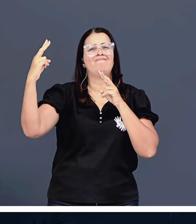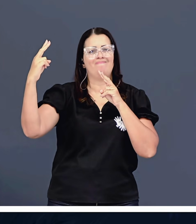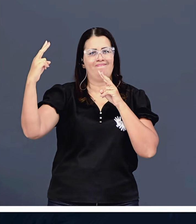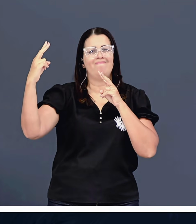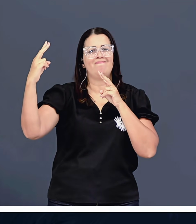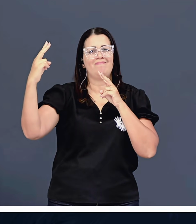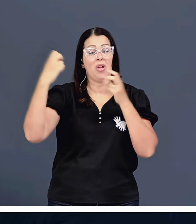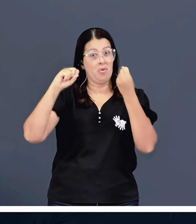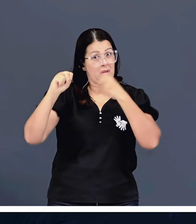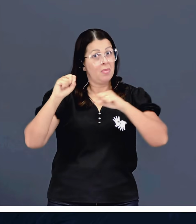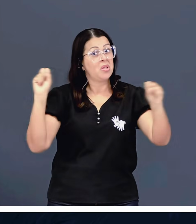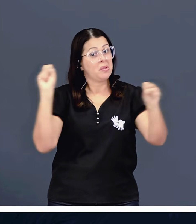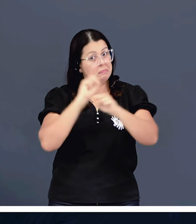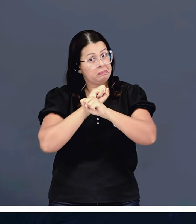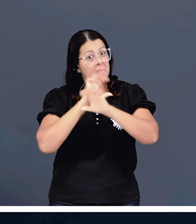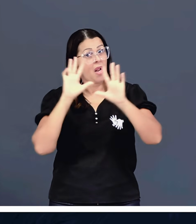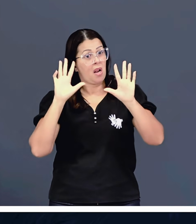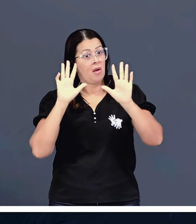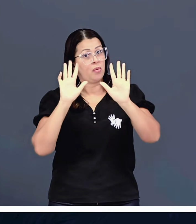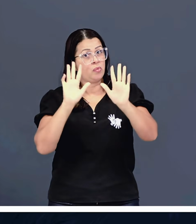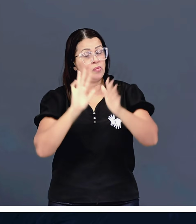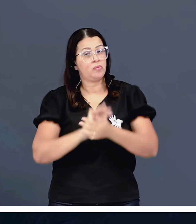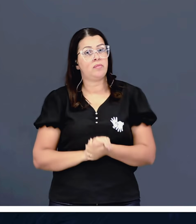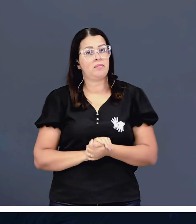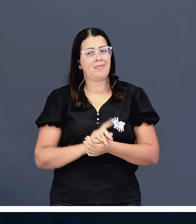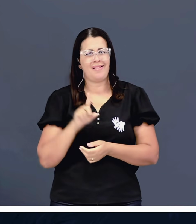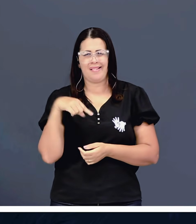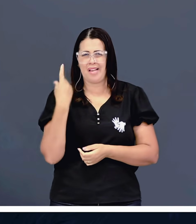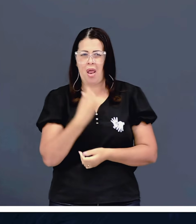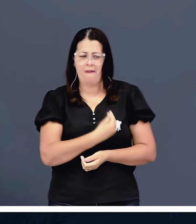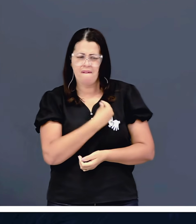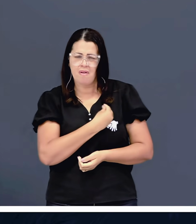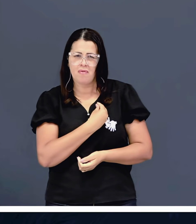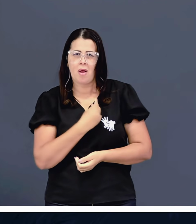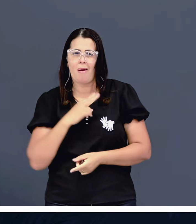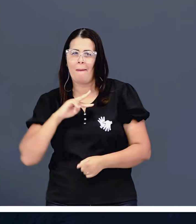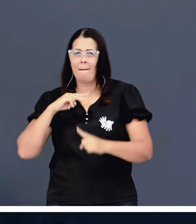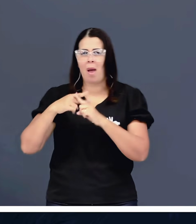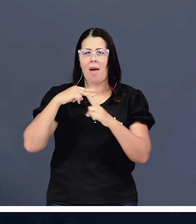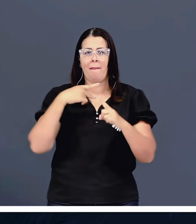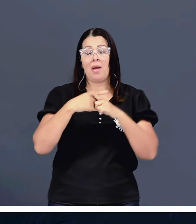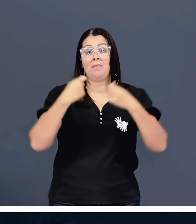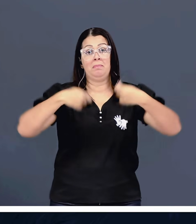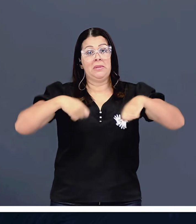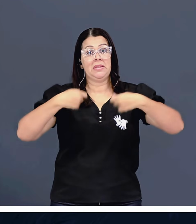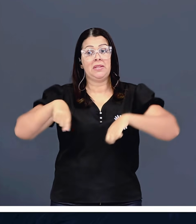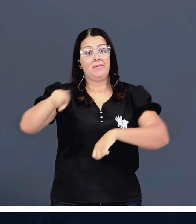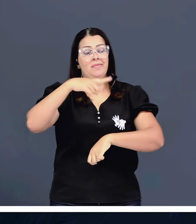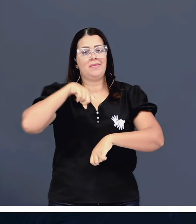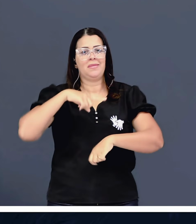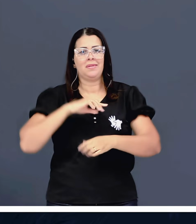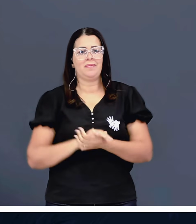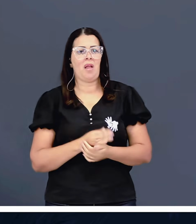O salmista é bem claro, ele disse, para que a gente viva a prosperidade do Senhor, a gente precisa não receber conselhos